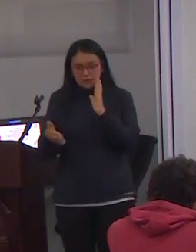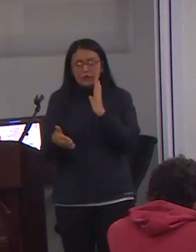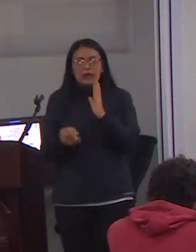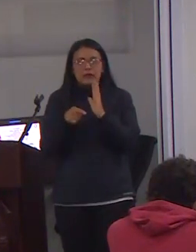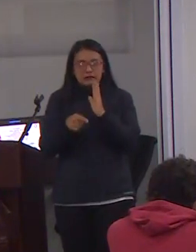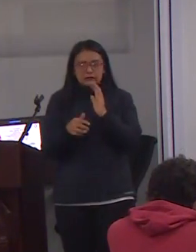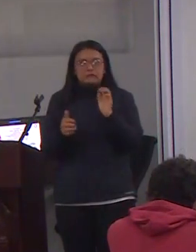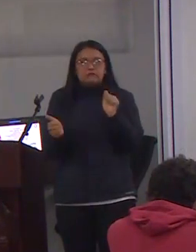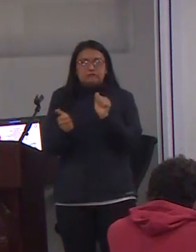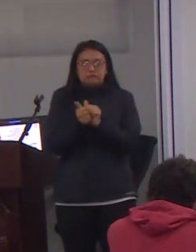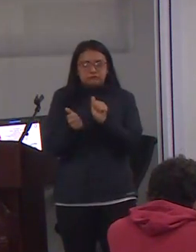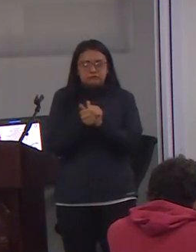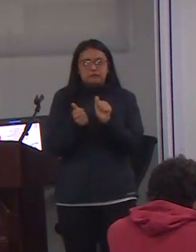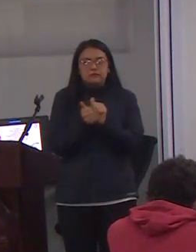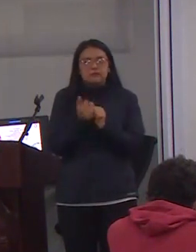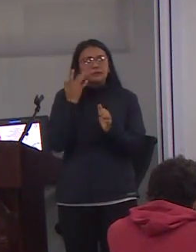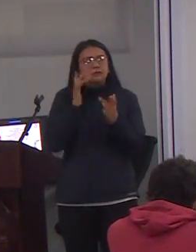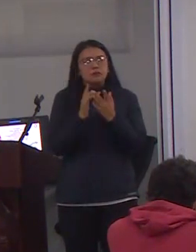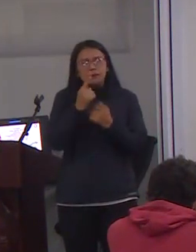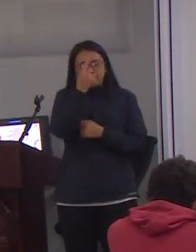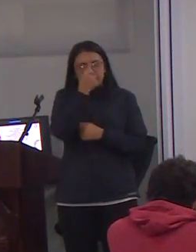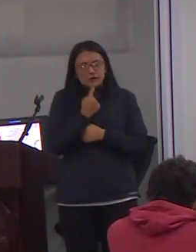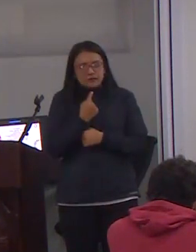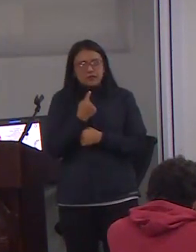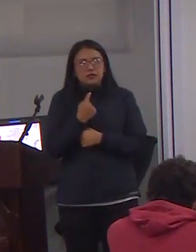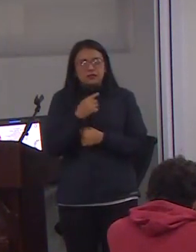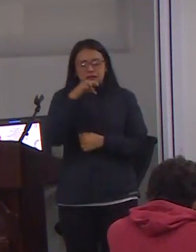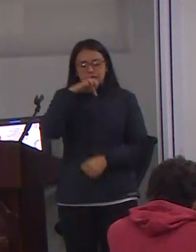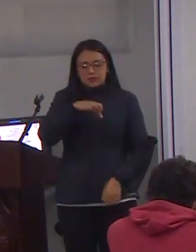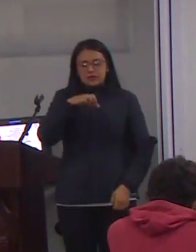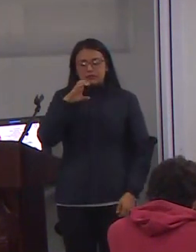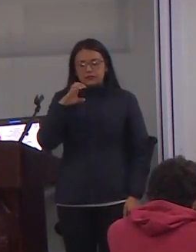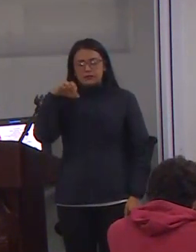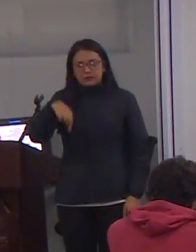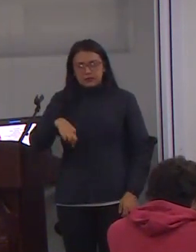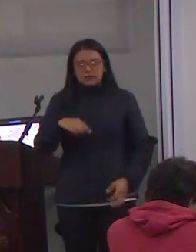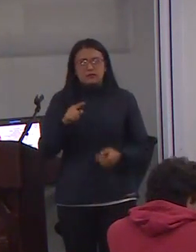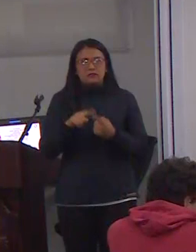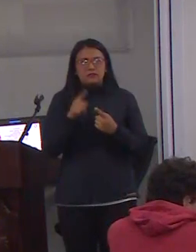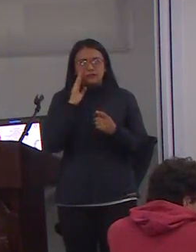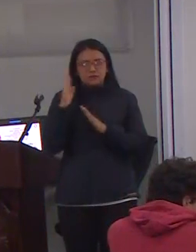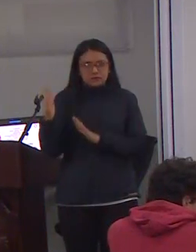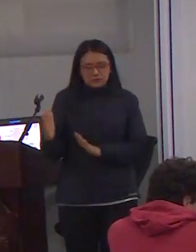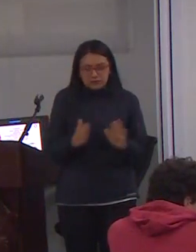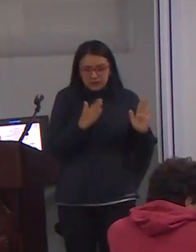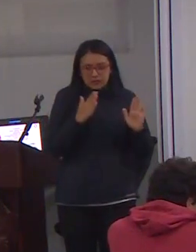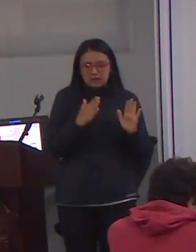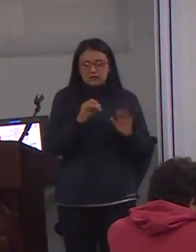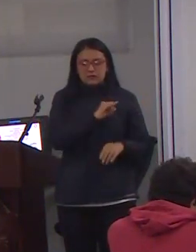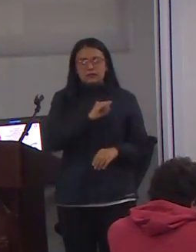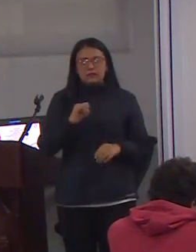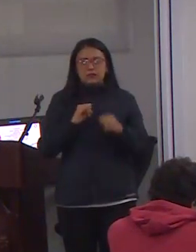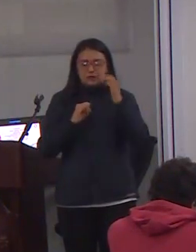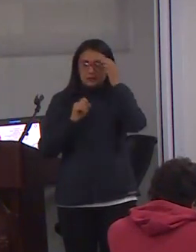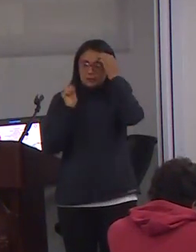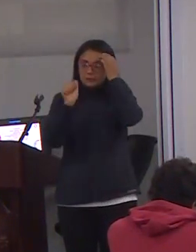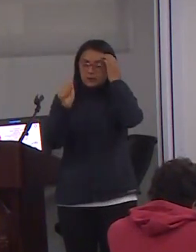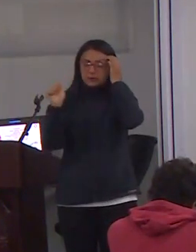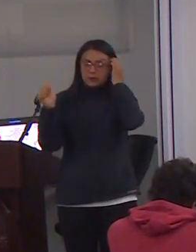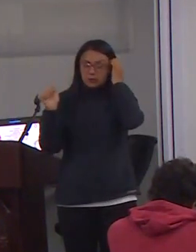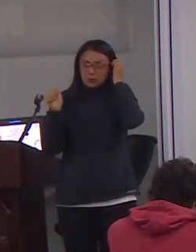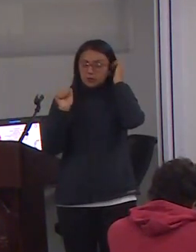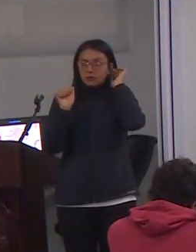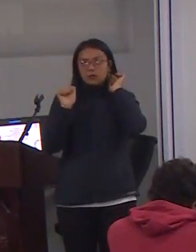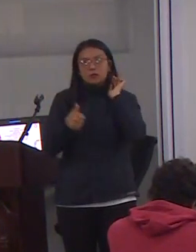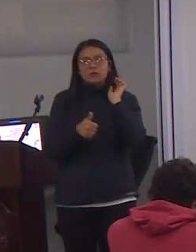en ese acompañamiento de un perfil y de una PCP y de un PAI y de un plan de apoyo individual los muchachos pueden entrar con